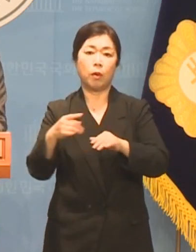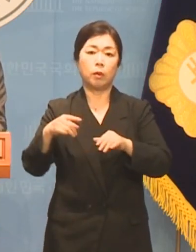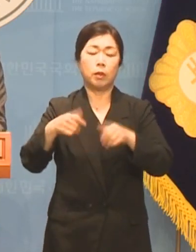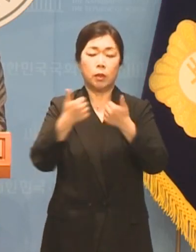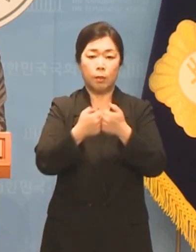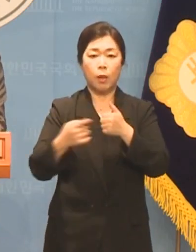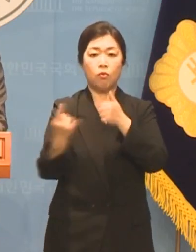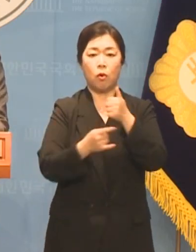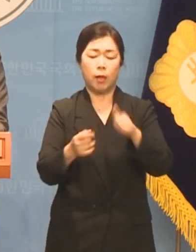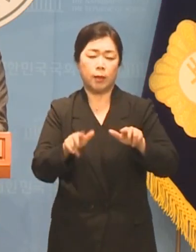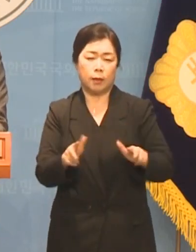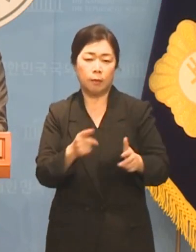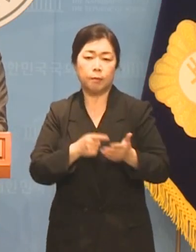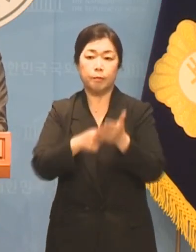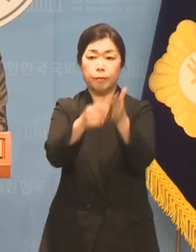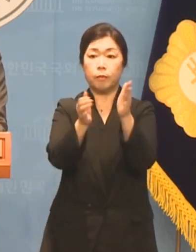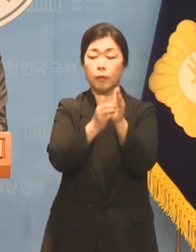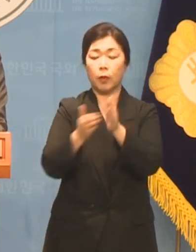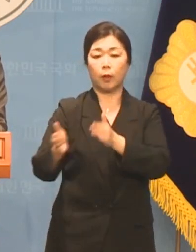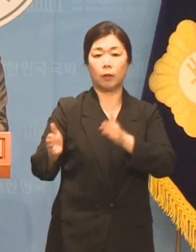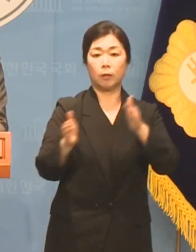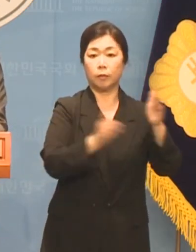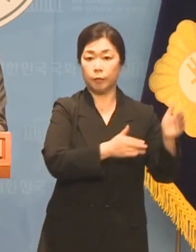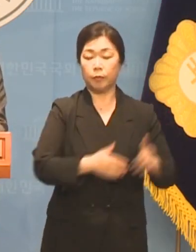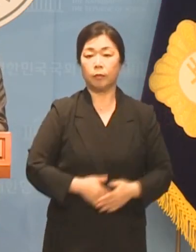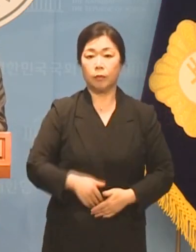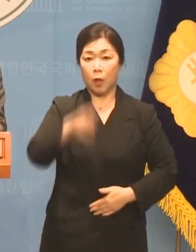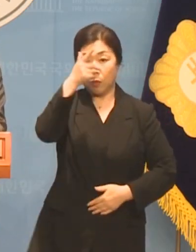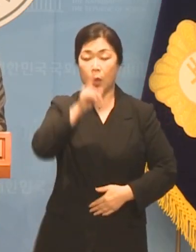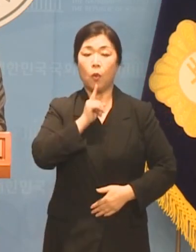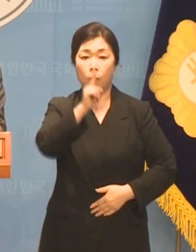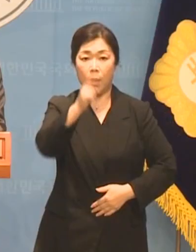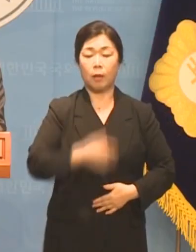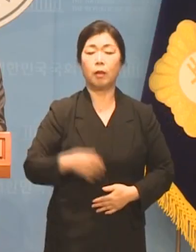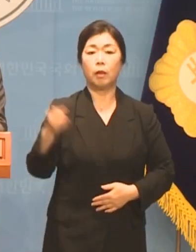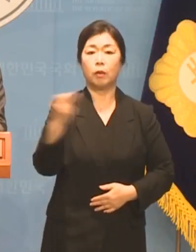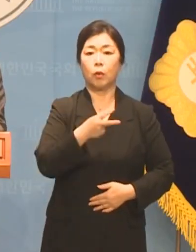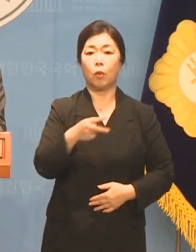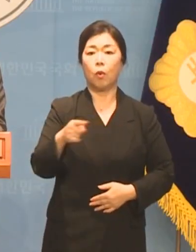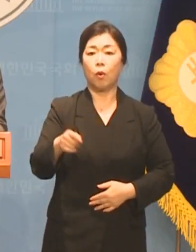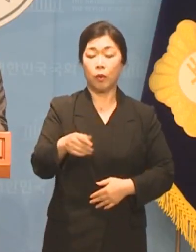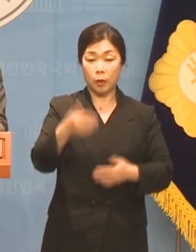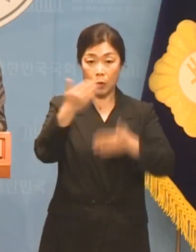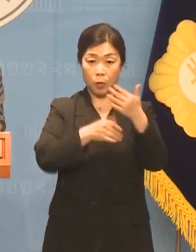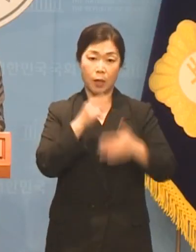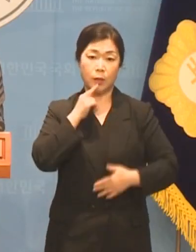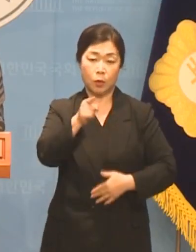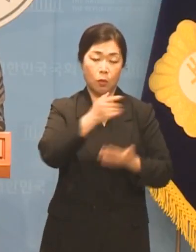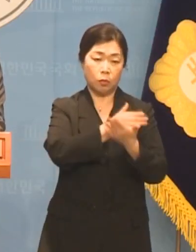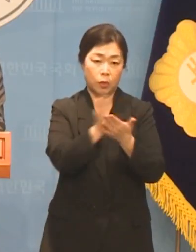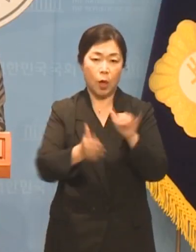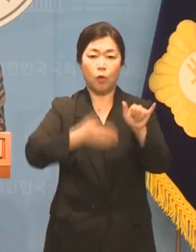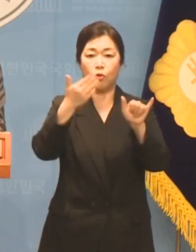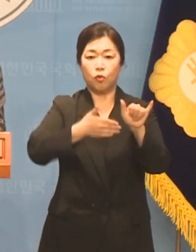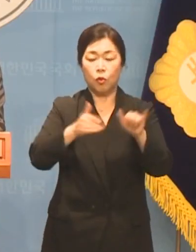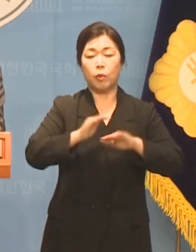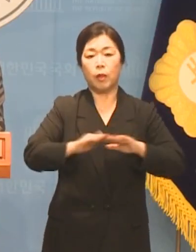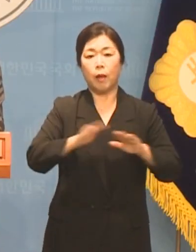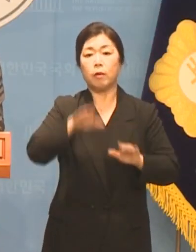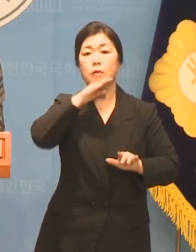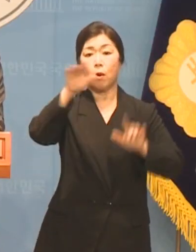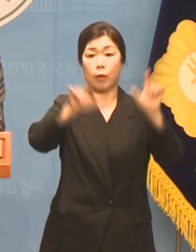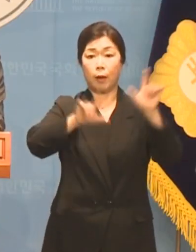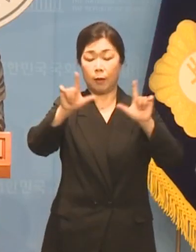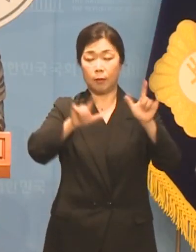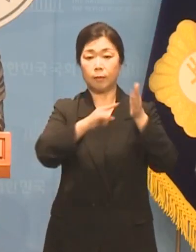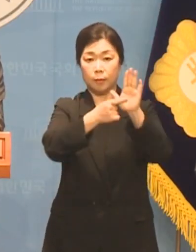신고 접수하였습니다. 다음 효잉 경찰 고발 및 성재중 영상 신고 등 유튜브 대응 현황 보고